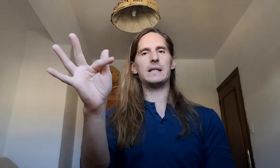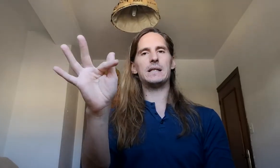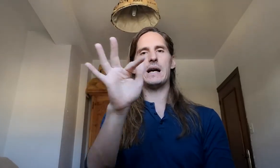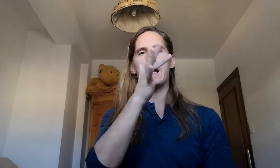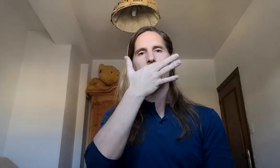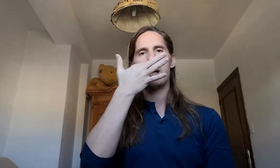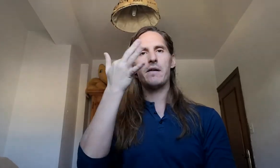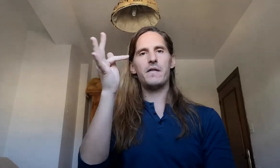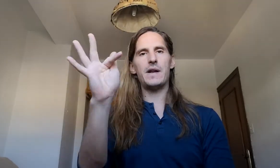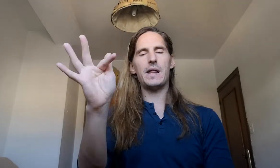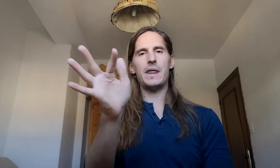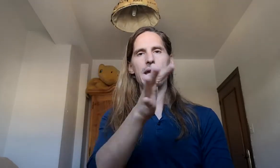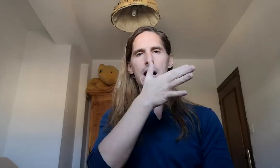Francesa. Francia.